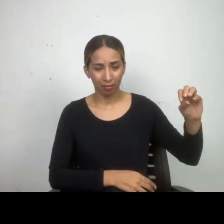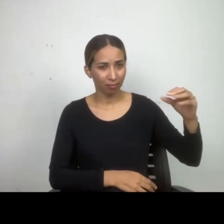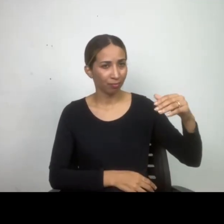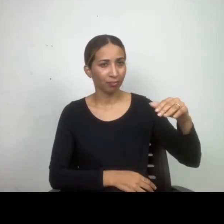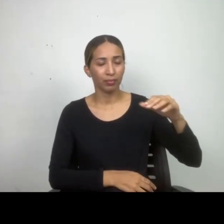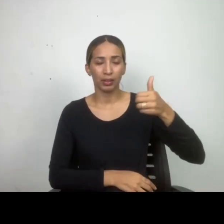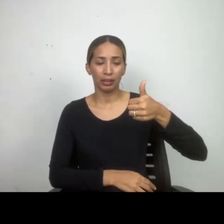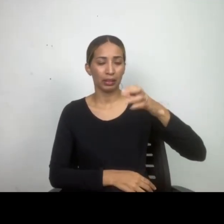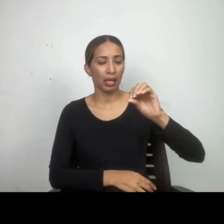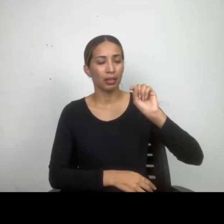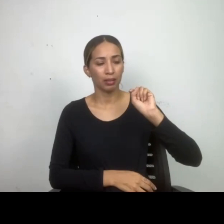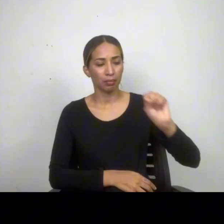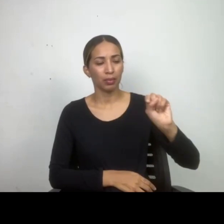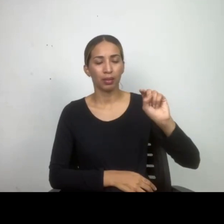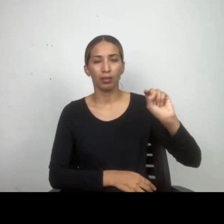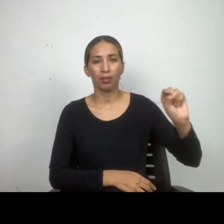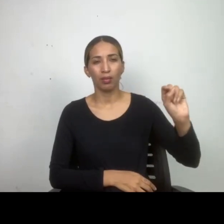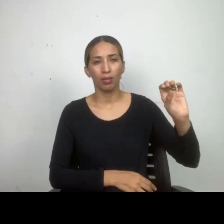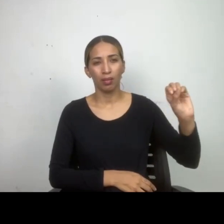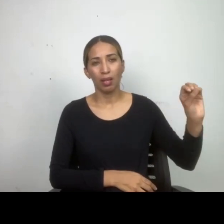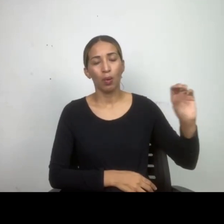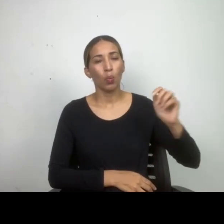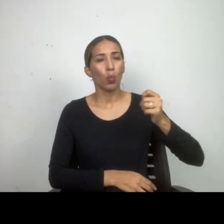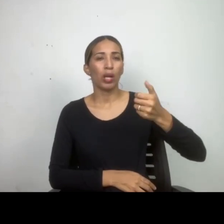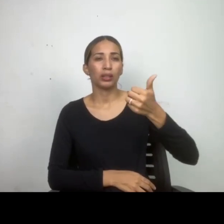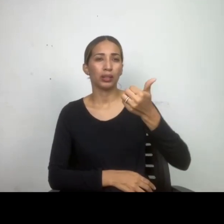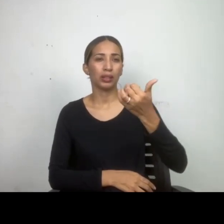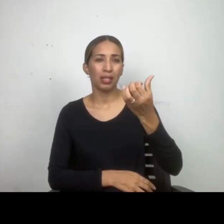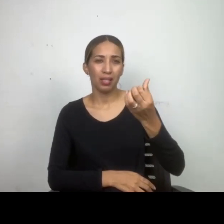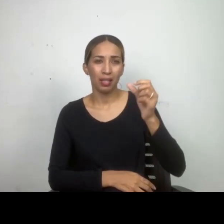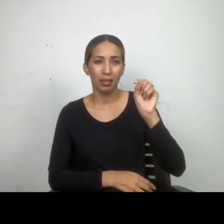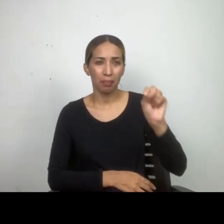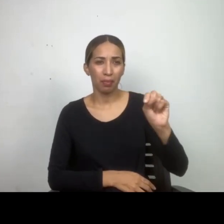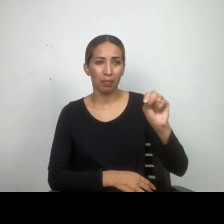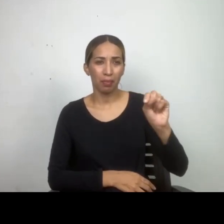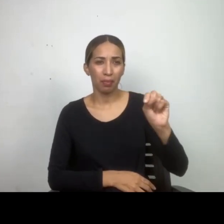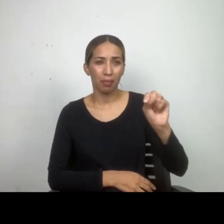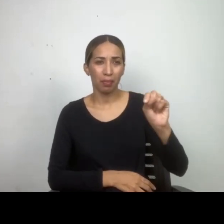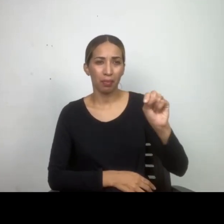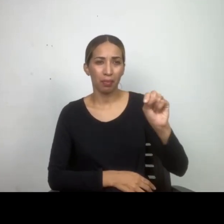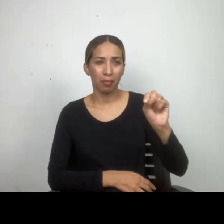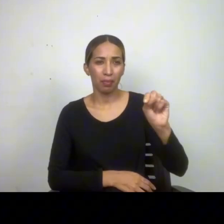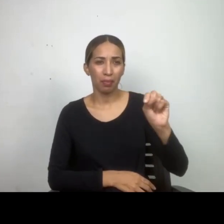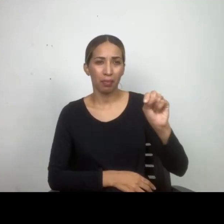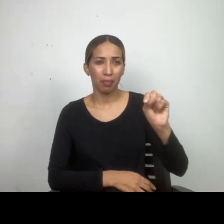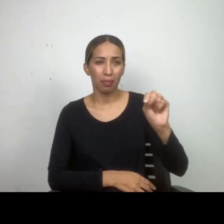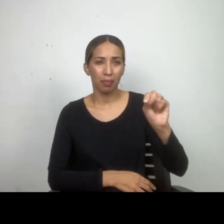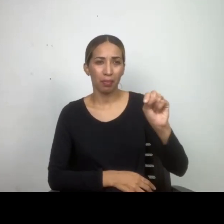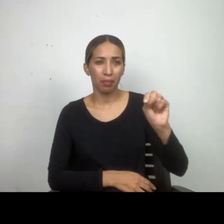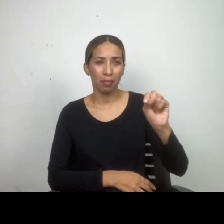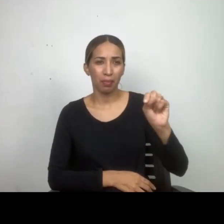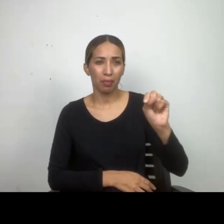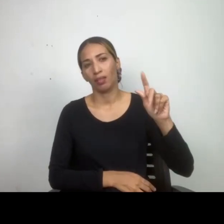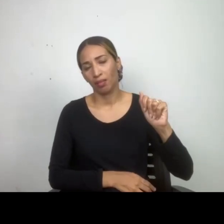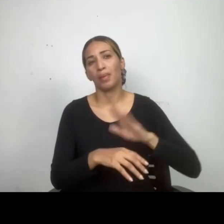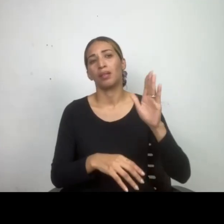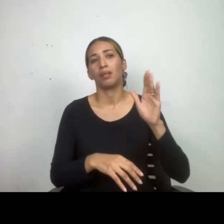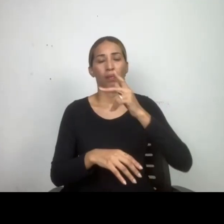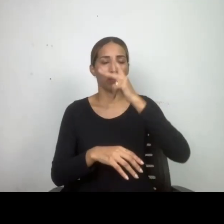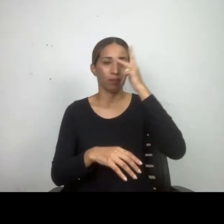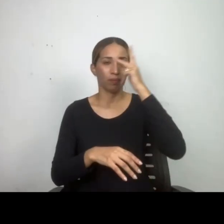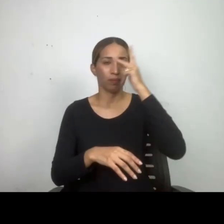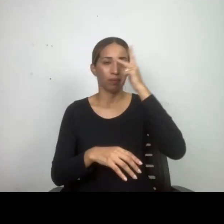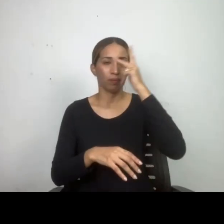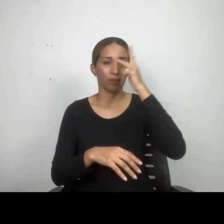16 mil vagas. Então, a gente tem um crescimento assim, vertiginoso das vagas nas comunidades terapêuticas, mostrando,